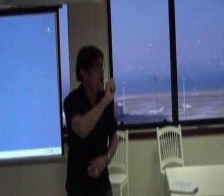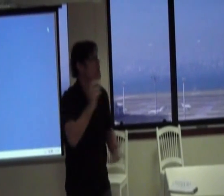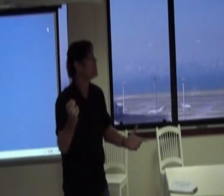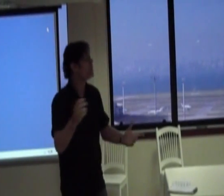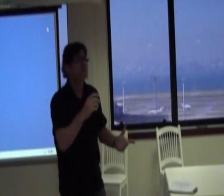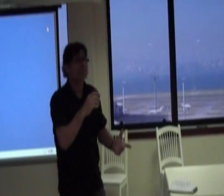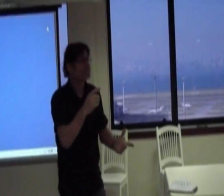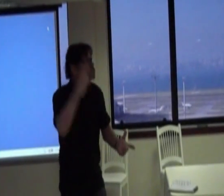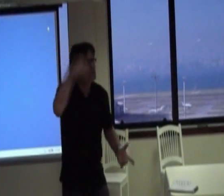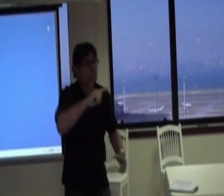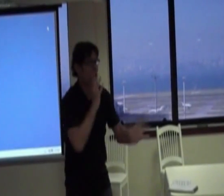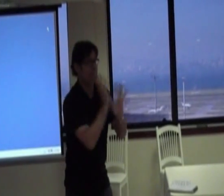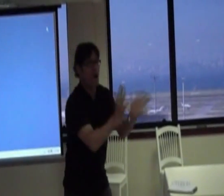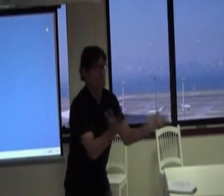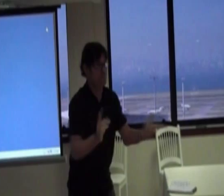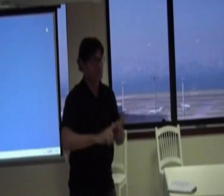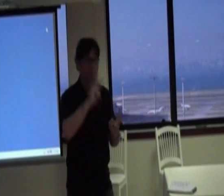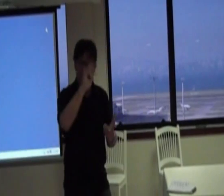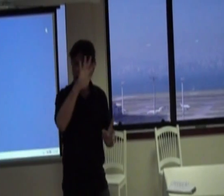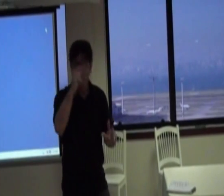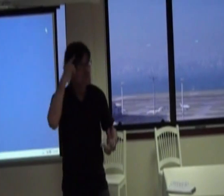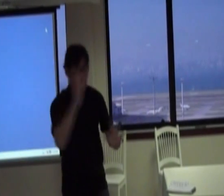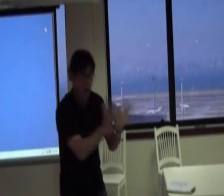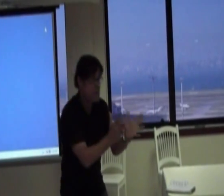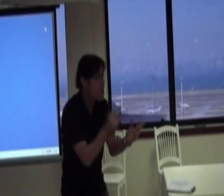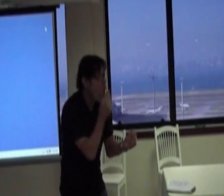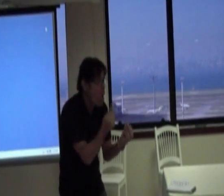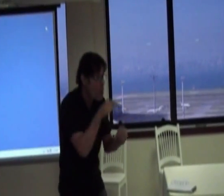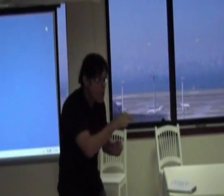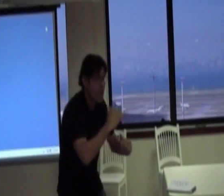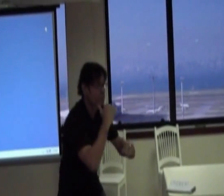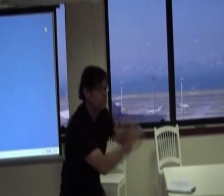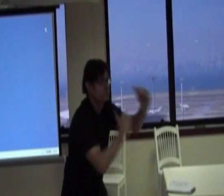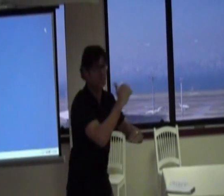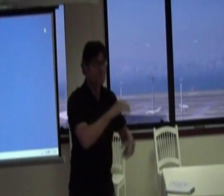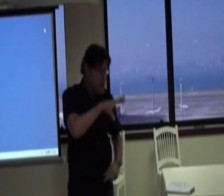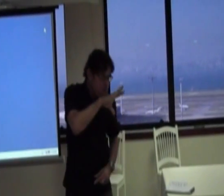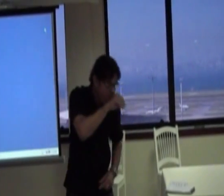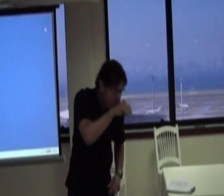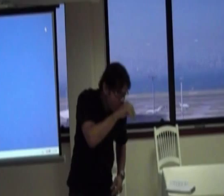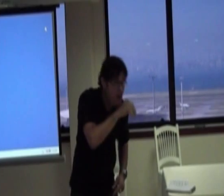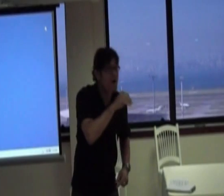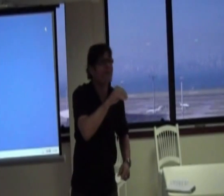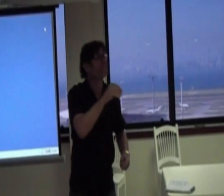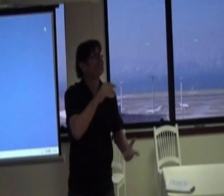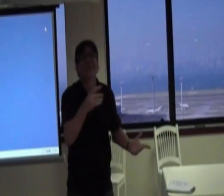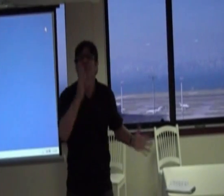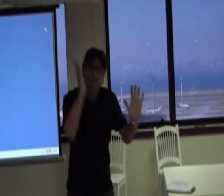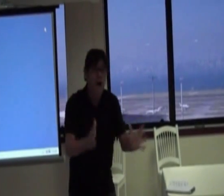com a família na sua língua, os pais não sabem a língua de sinais, eles não têm essa língua, como pode criar um desenvolvimento linguístico para aquela